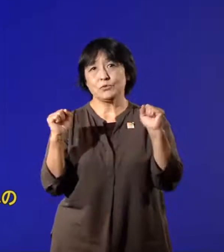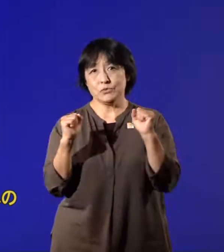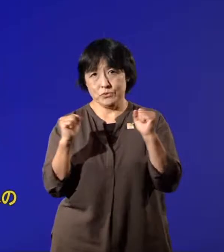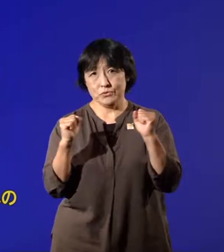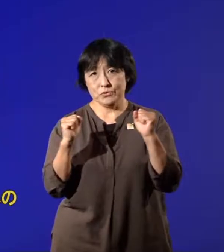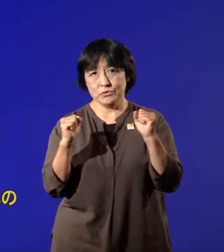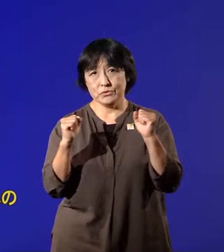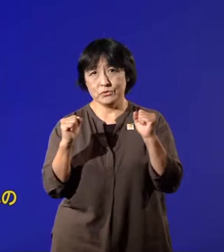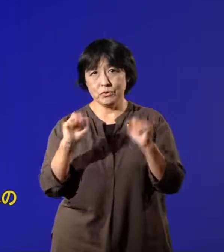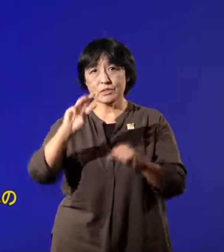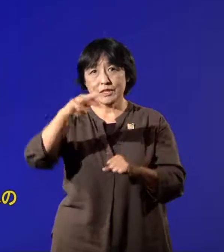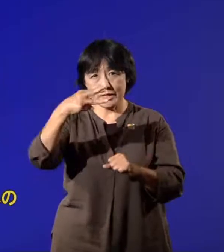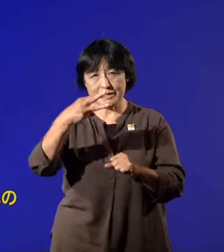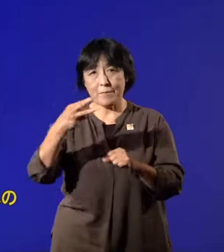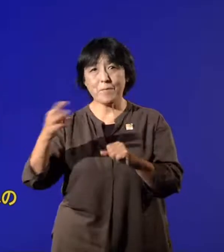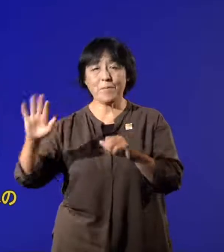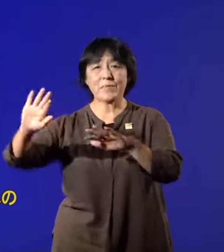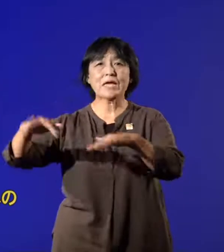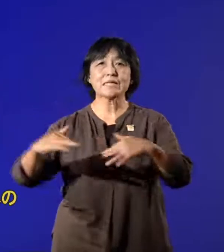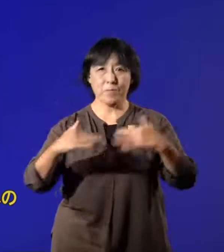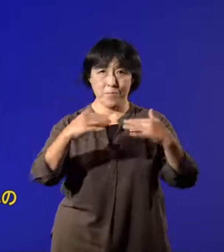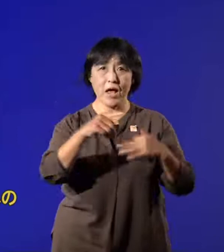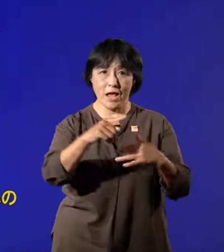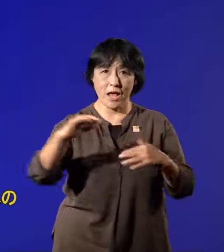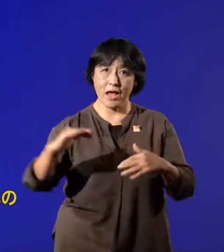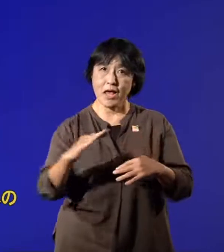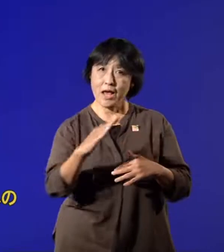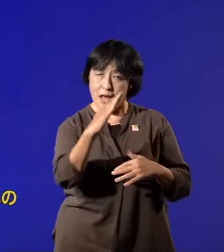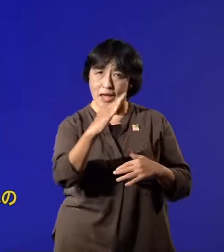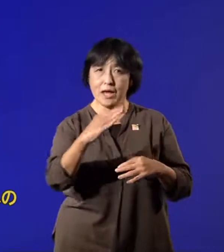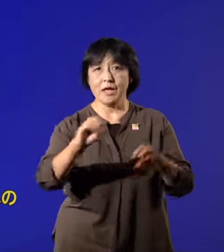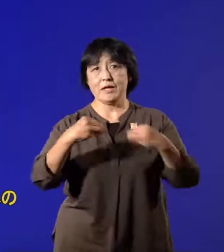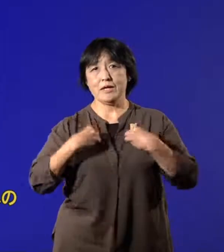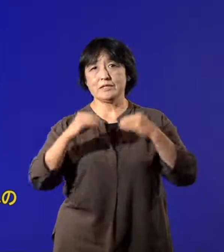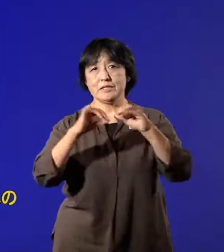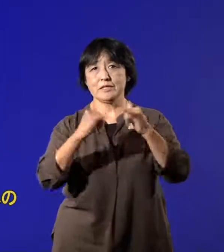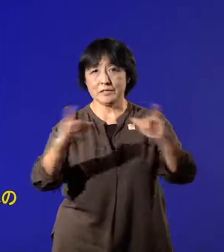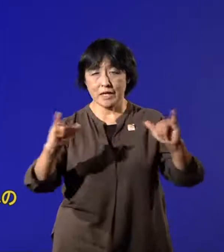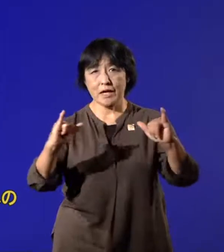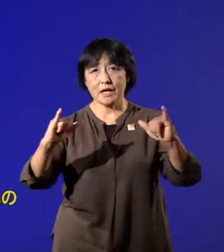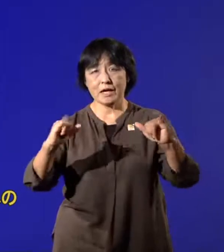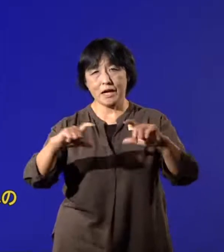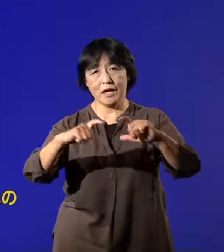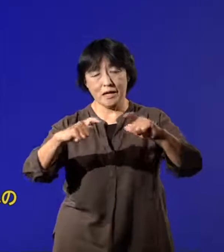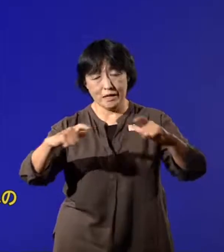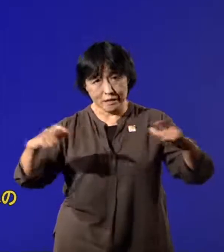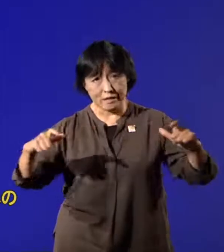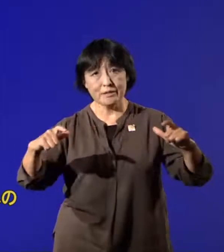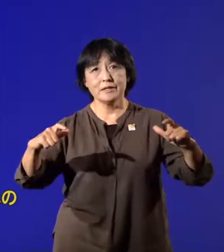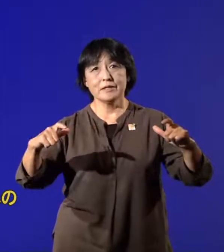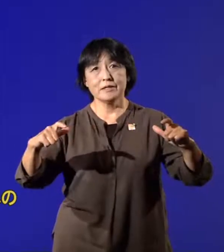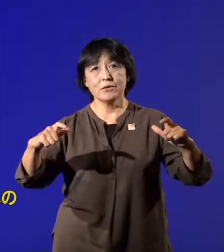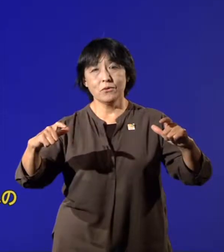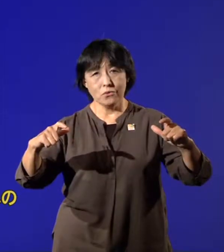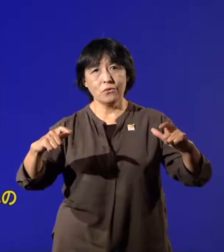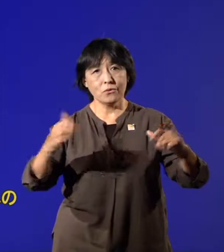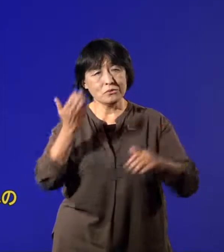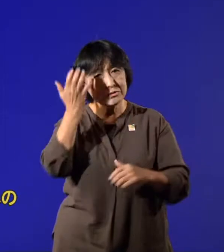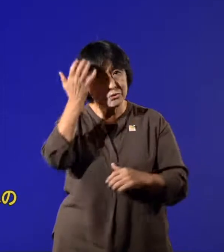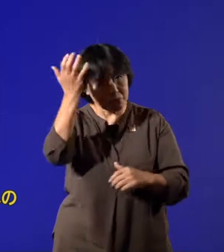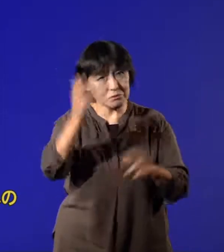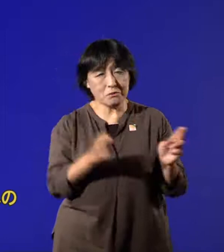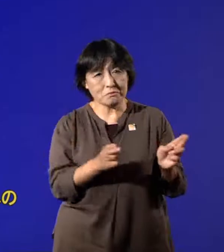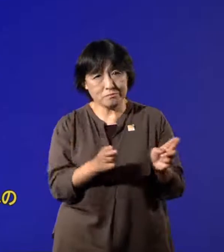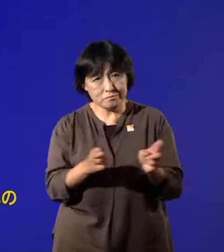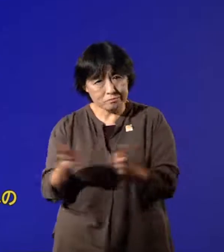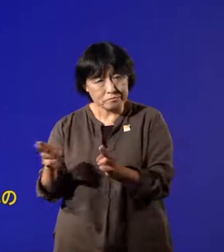ですね、感染者が拡大をするということをある程度備えていこうという